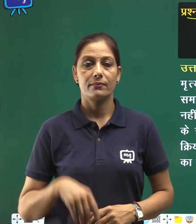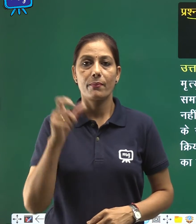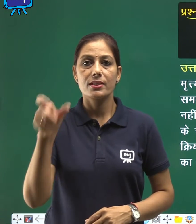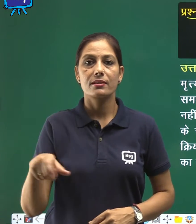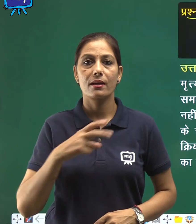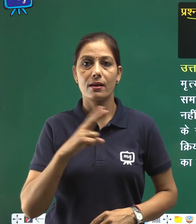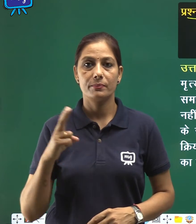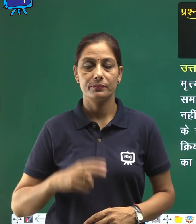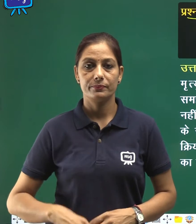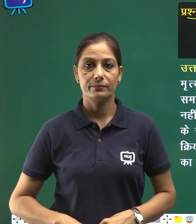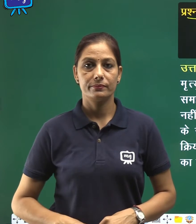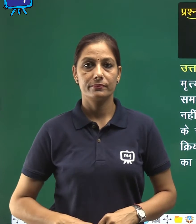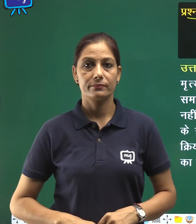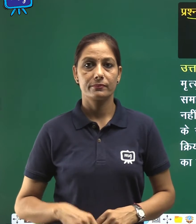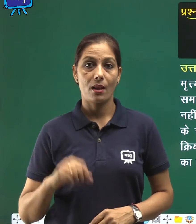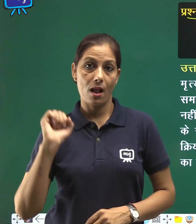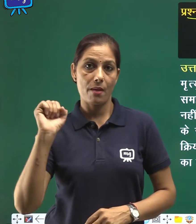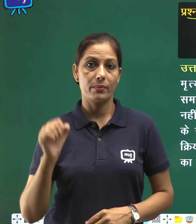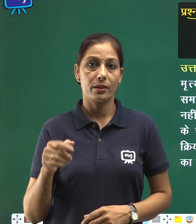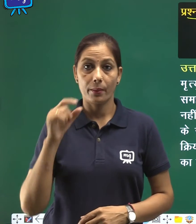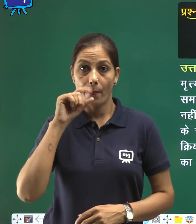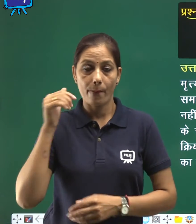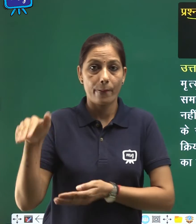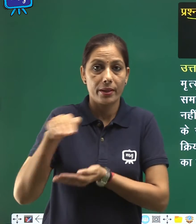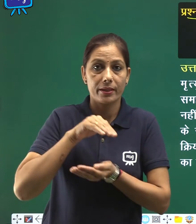भगत ने अपने बेटे की